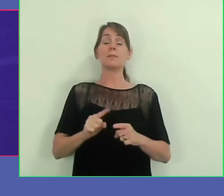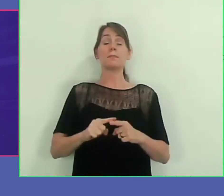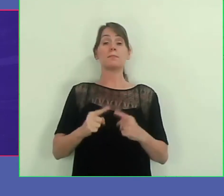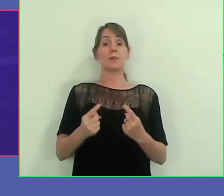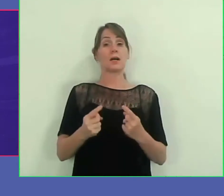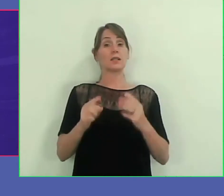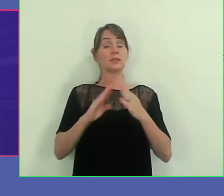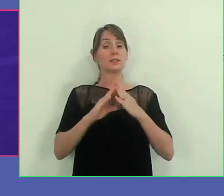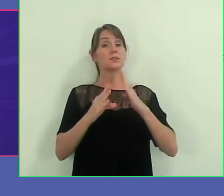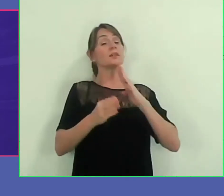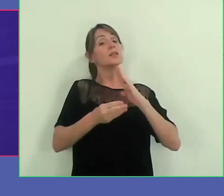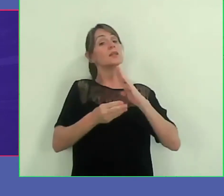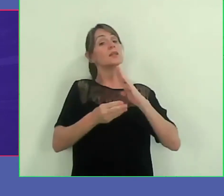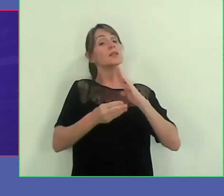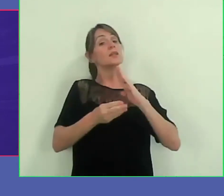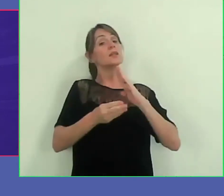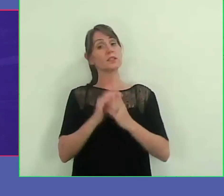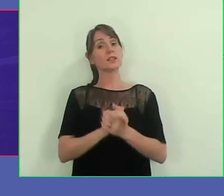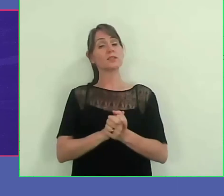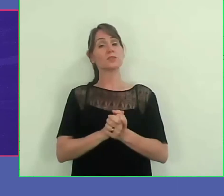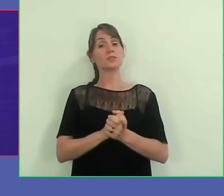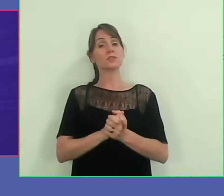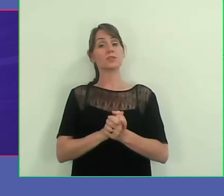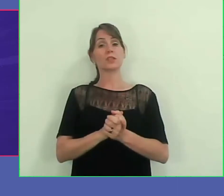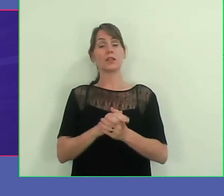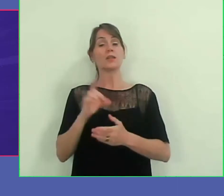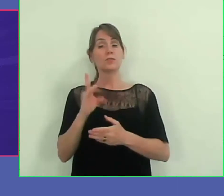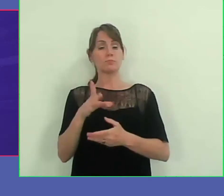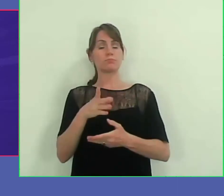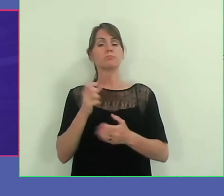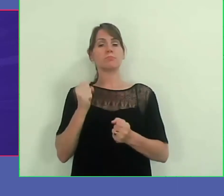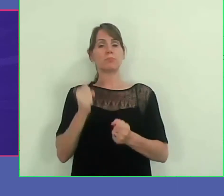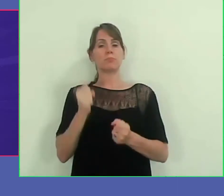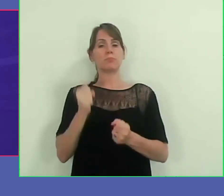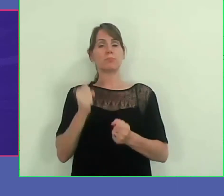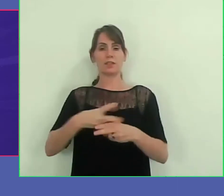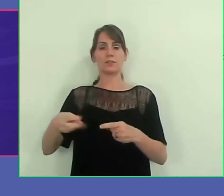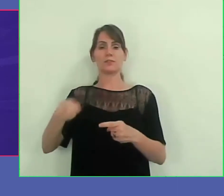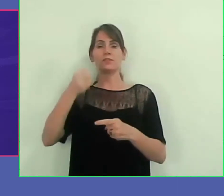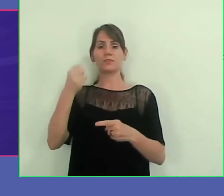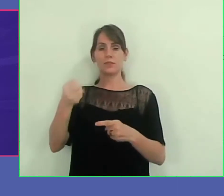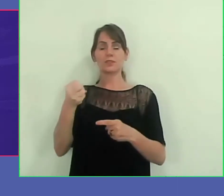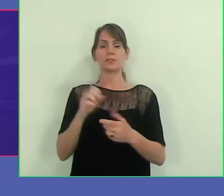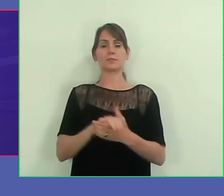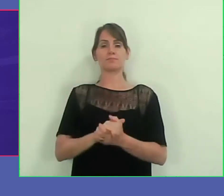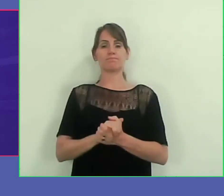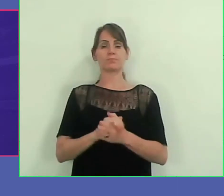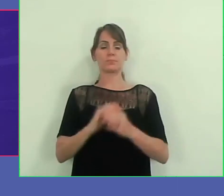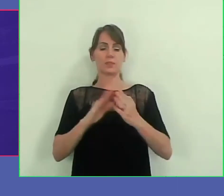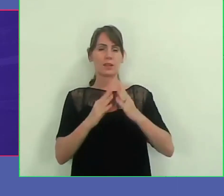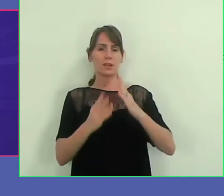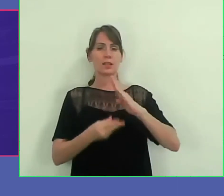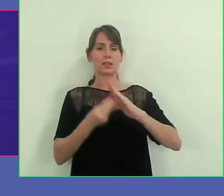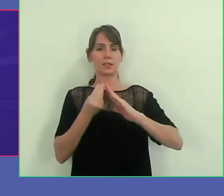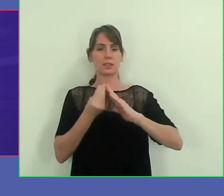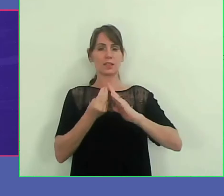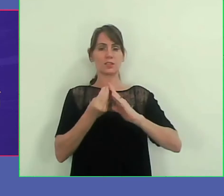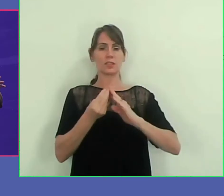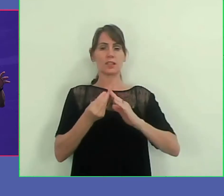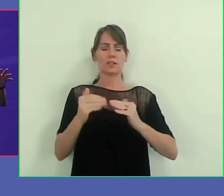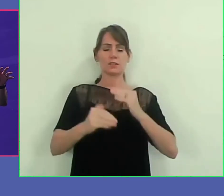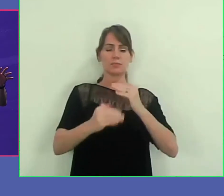a única coisa que vai derrotá-la, além de Deus e Cristo, é a igreja edificada. Quando a